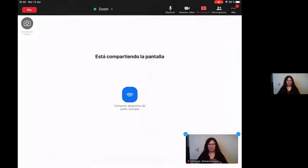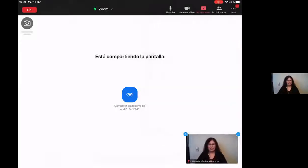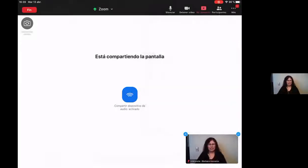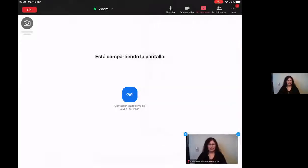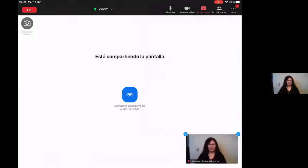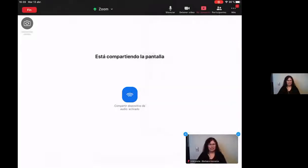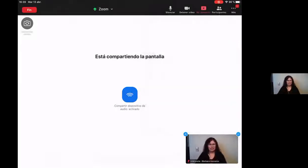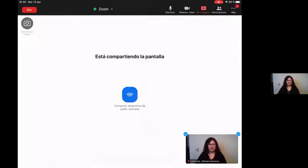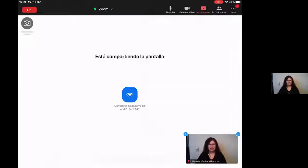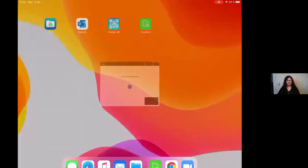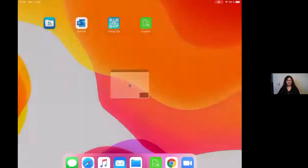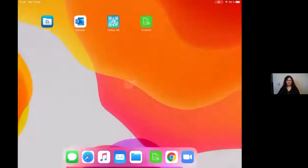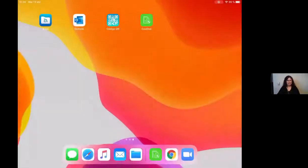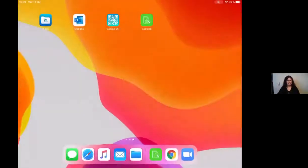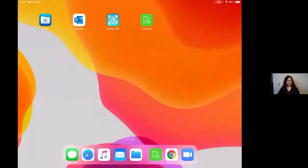Y